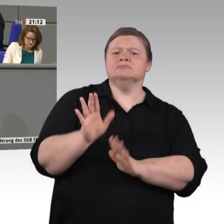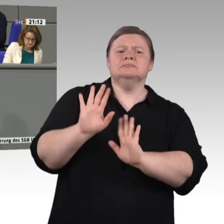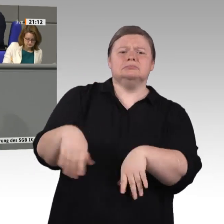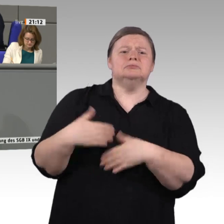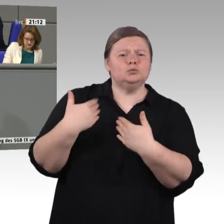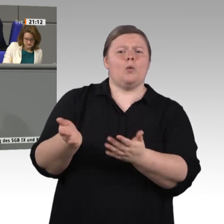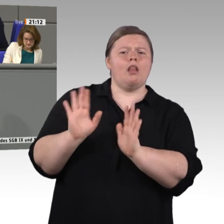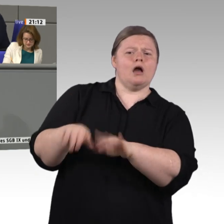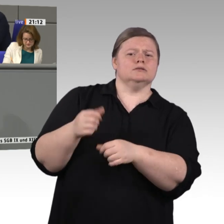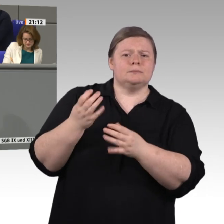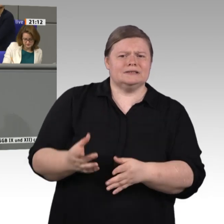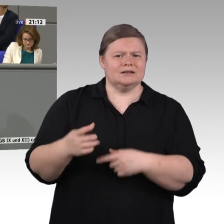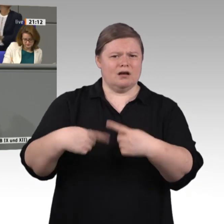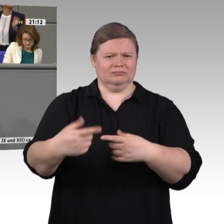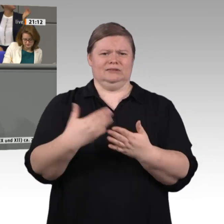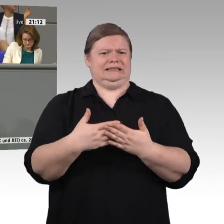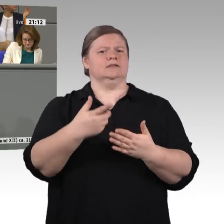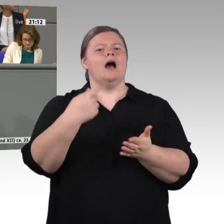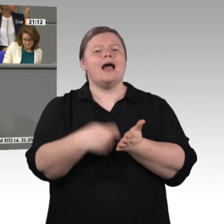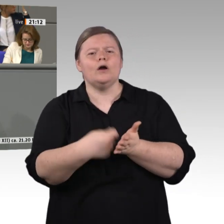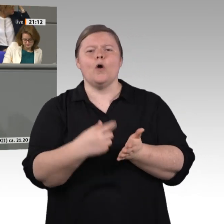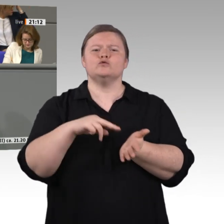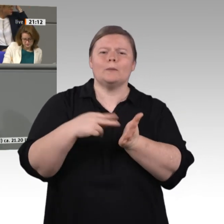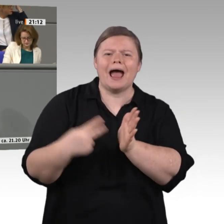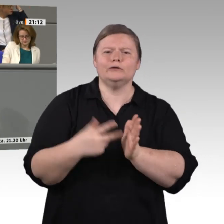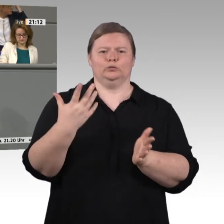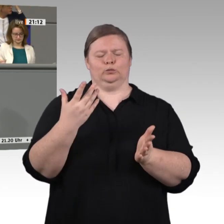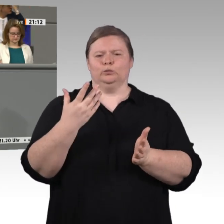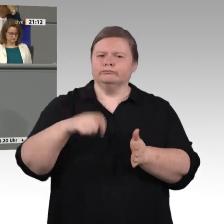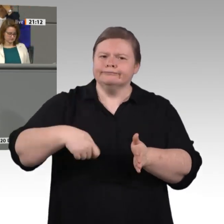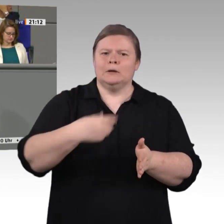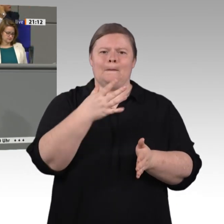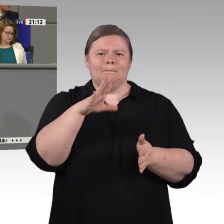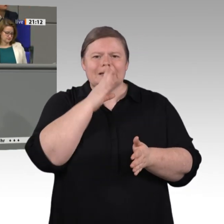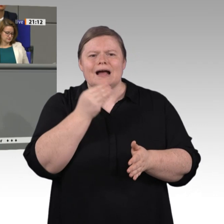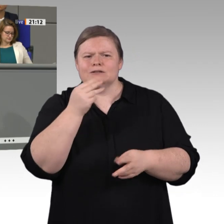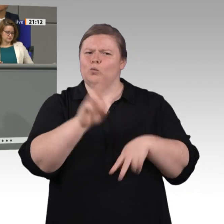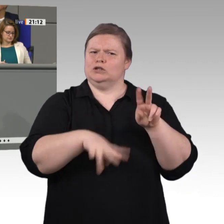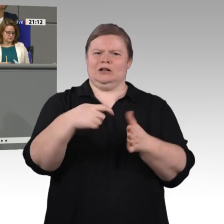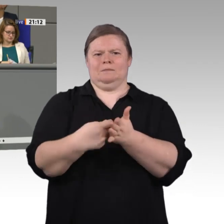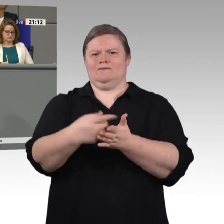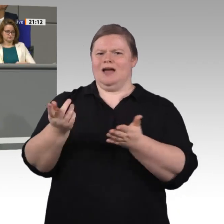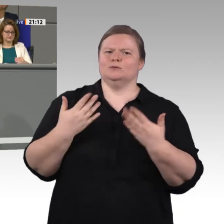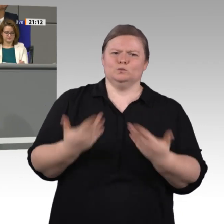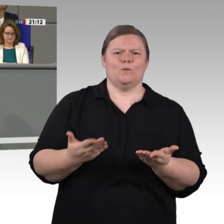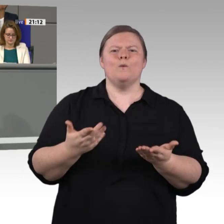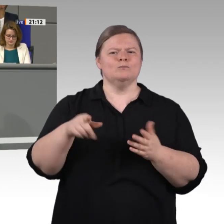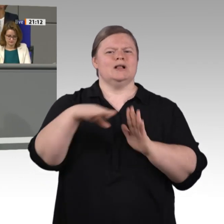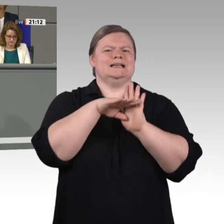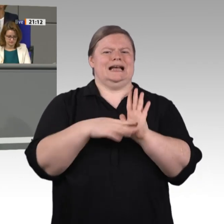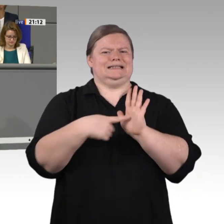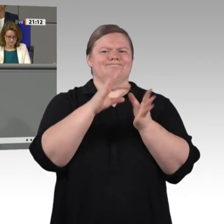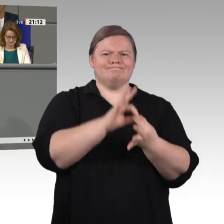den Grünen, von den Linken eingebracht worden sind, um zu einer besseren Integration der Situation zum 01.01.2020 beizutragen.